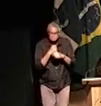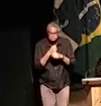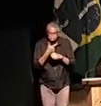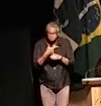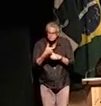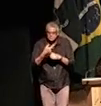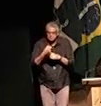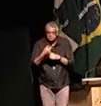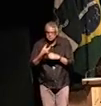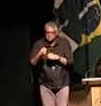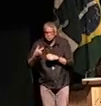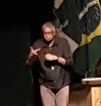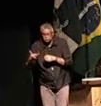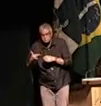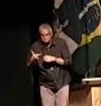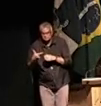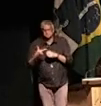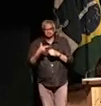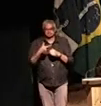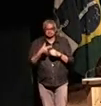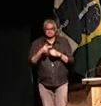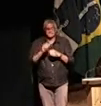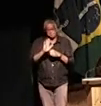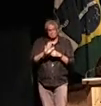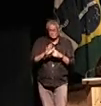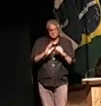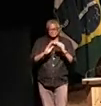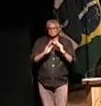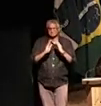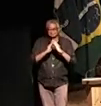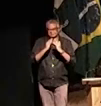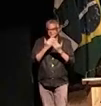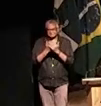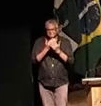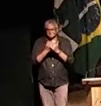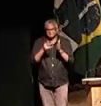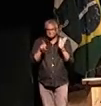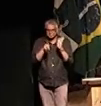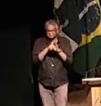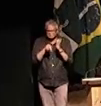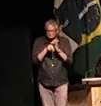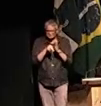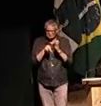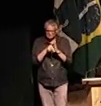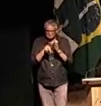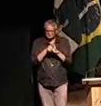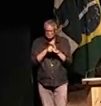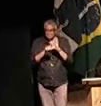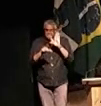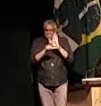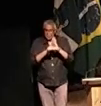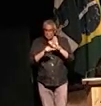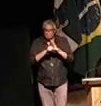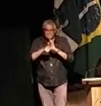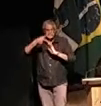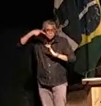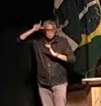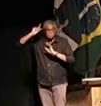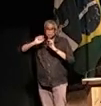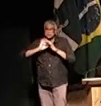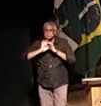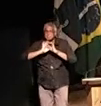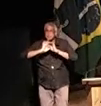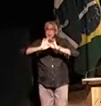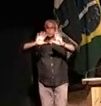isso é na rede pública na rede privada Desde ontem que a lei foi publicada né